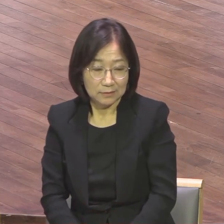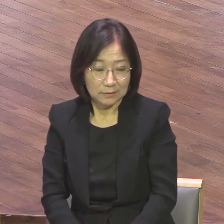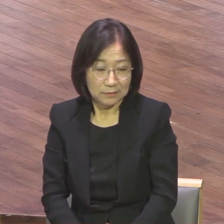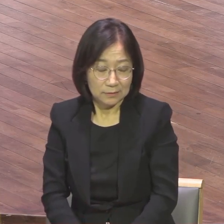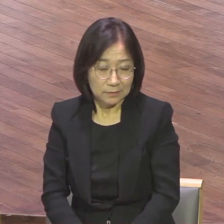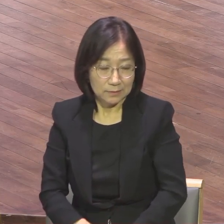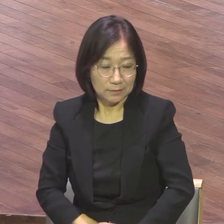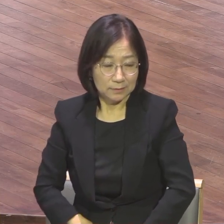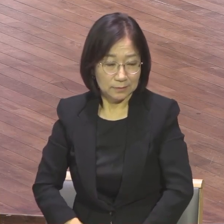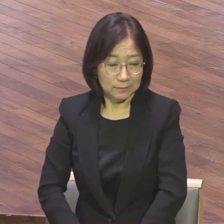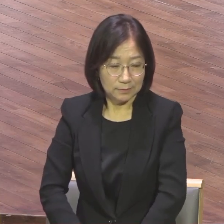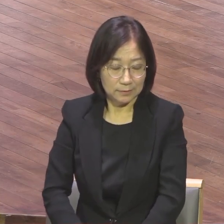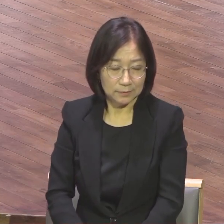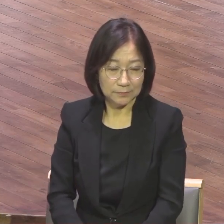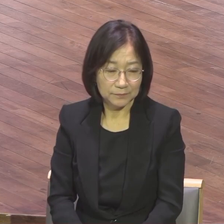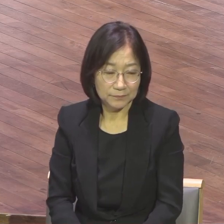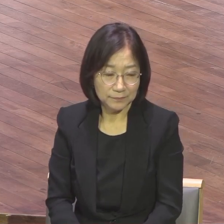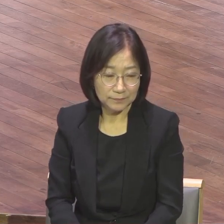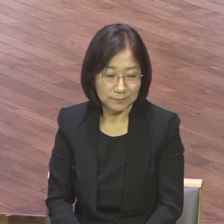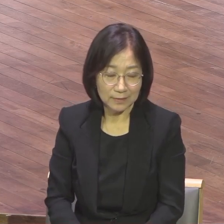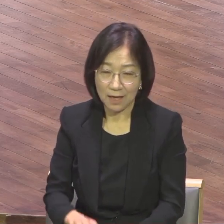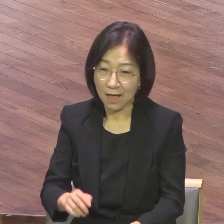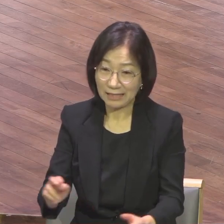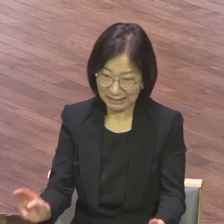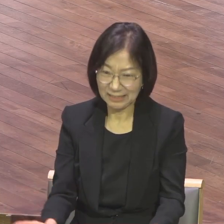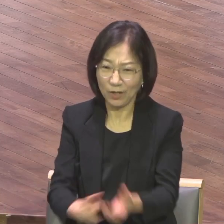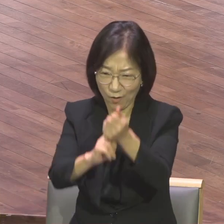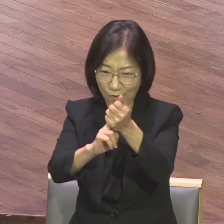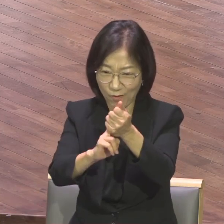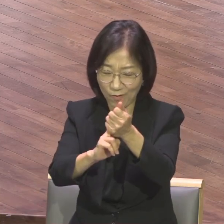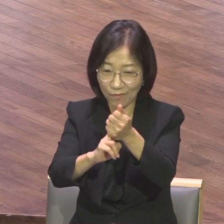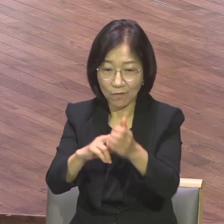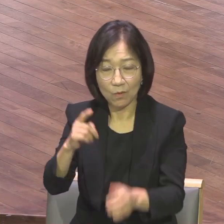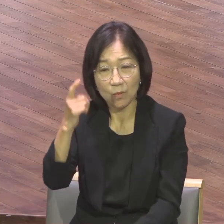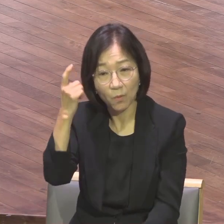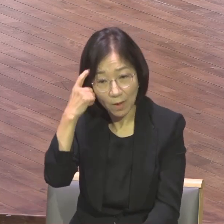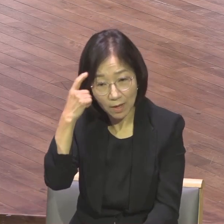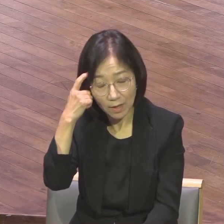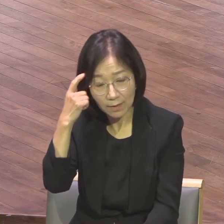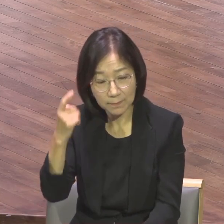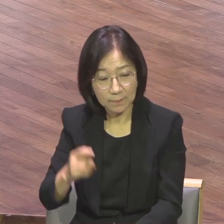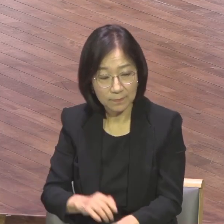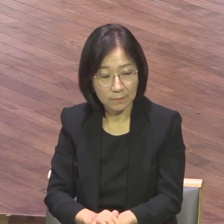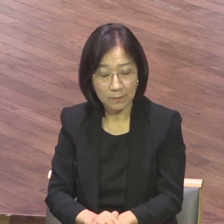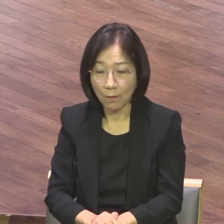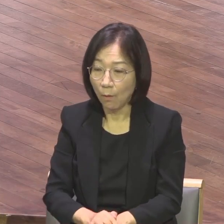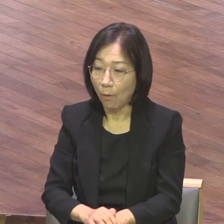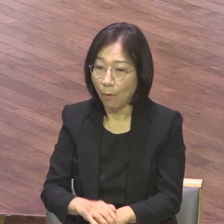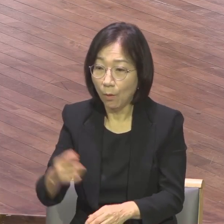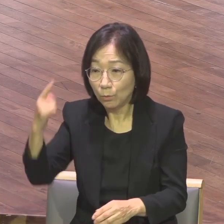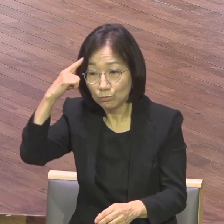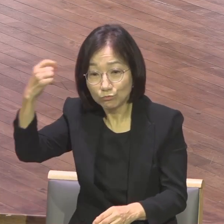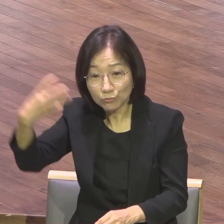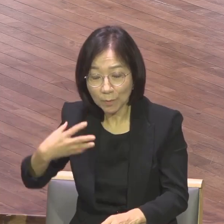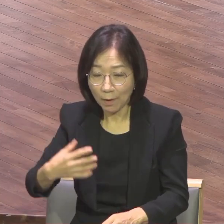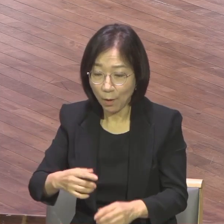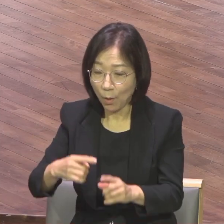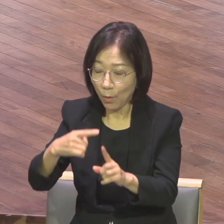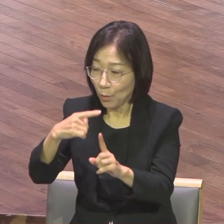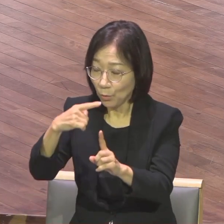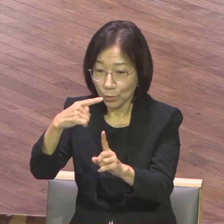헌당을 통해서 영광을 올려드렸습니다. 기적이지요. 기적. 교회들이 다 그렇게 하면 어떻게 이 코로나